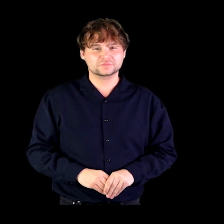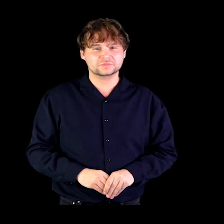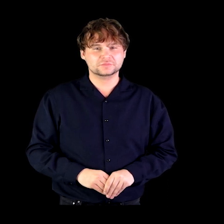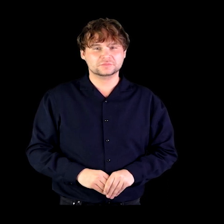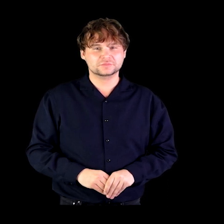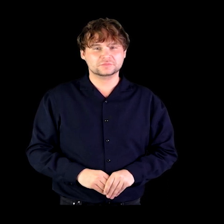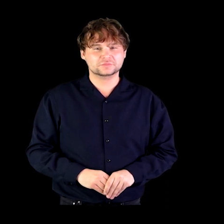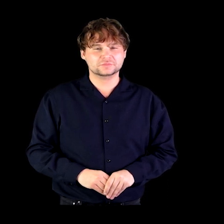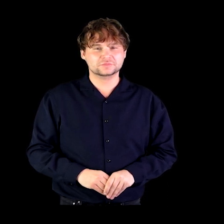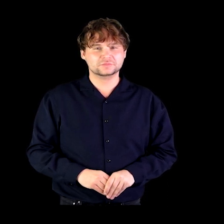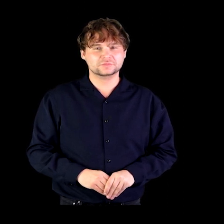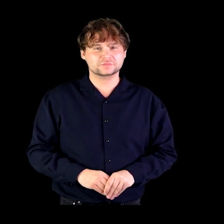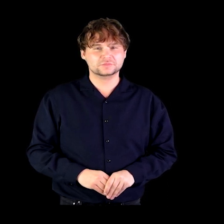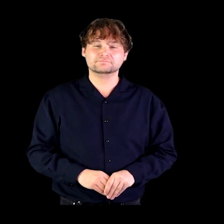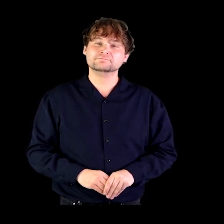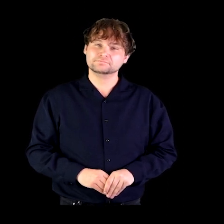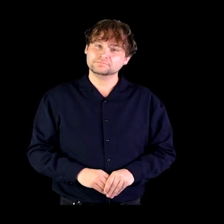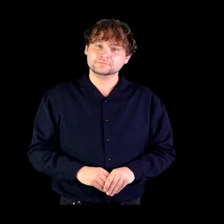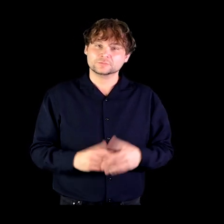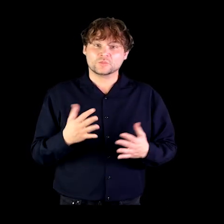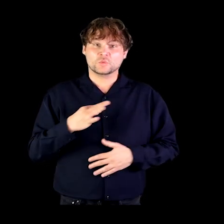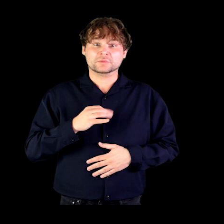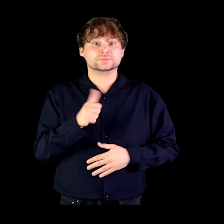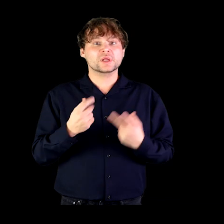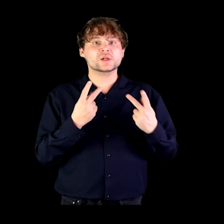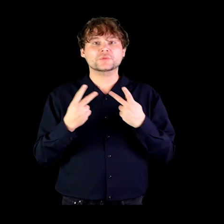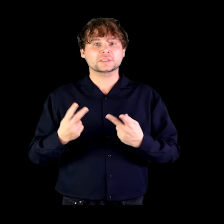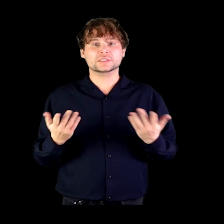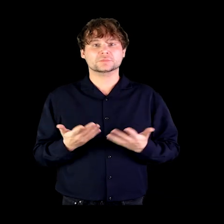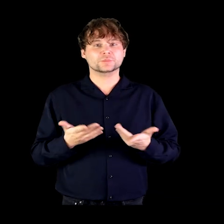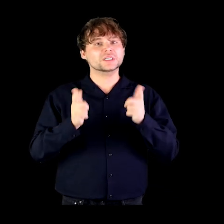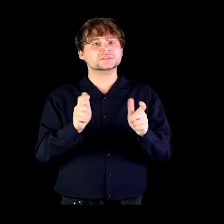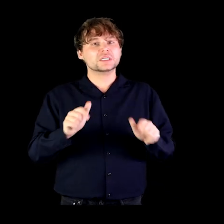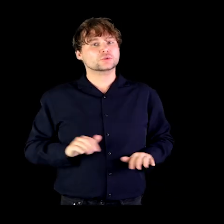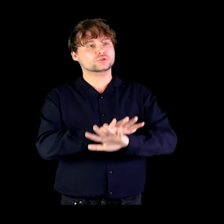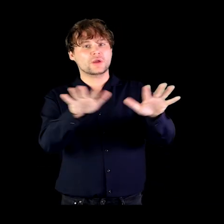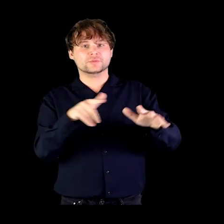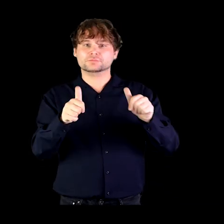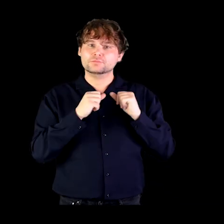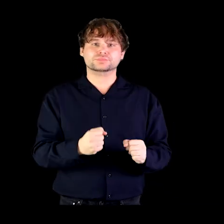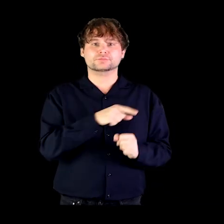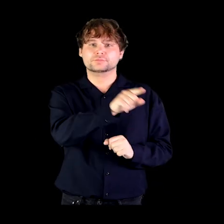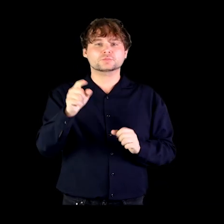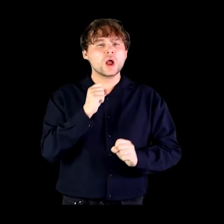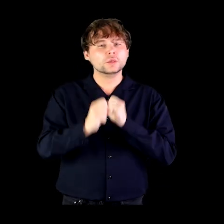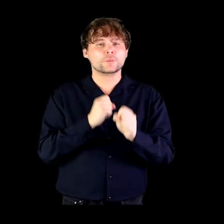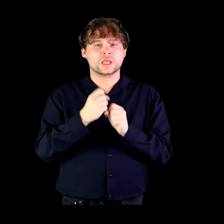Mehrheitsgesellschaft Barrieren und es gibt ein Machtgefälle. Daraus sollte aber nicht folgen, dass man